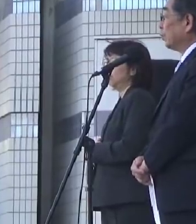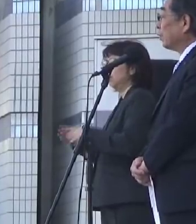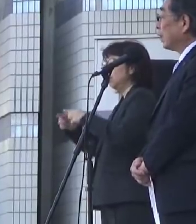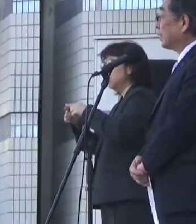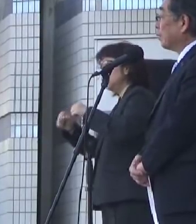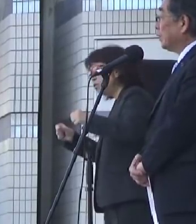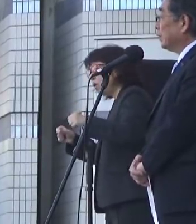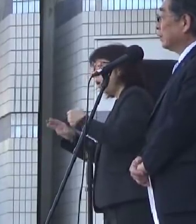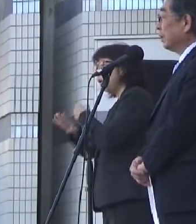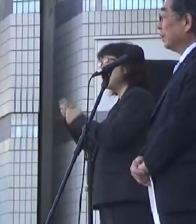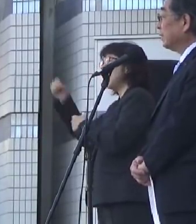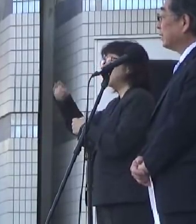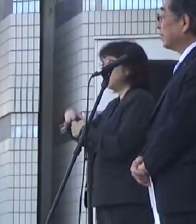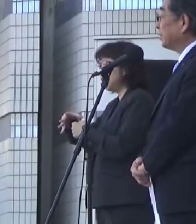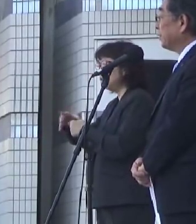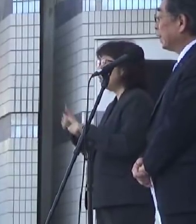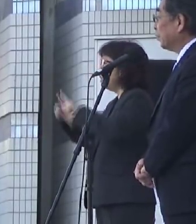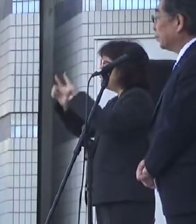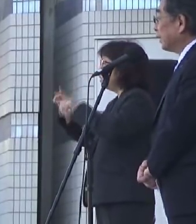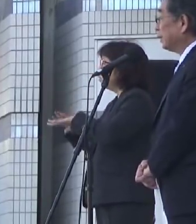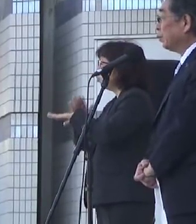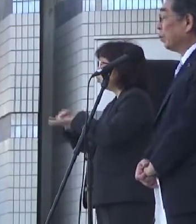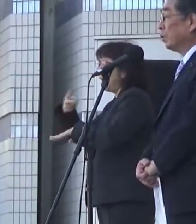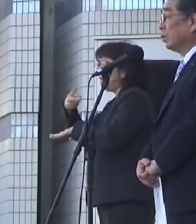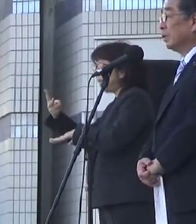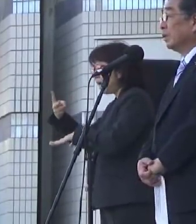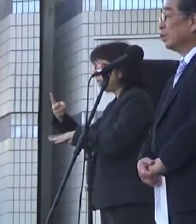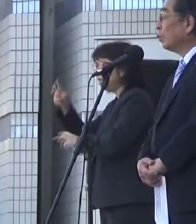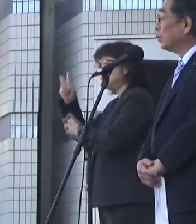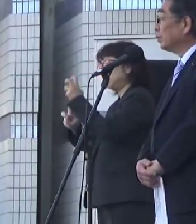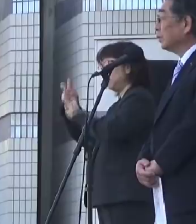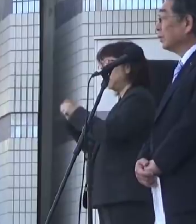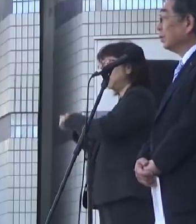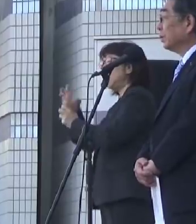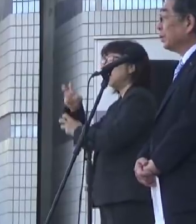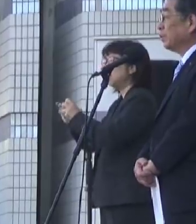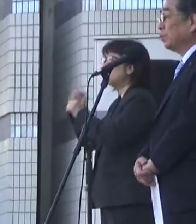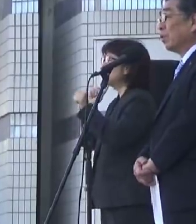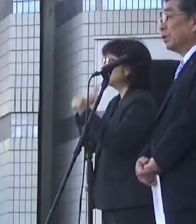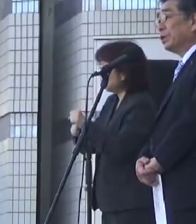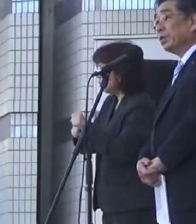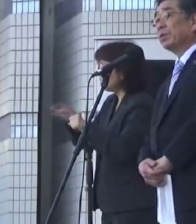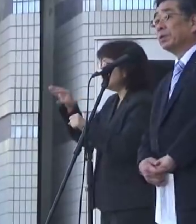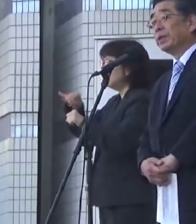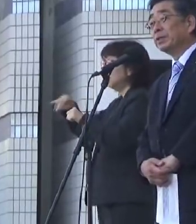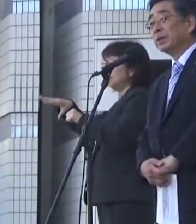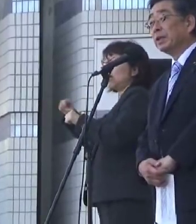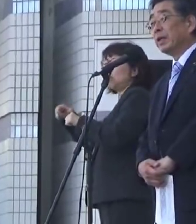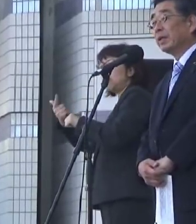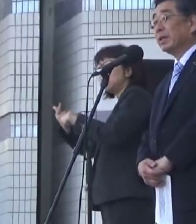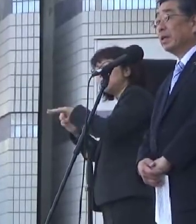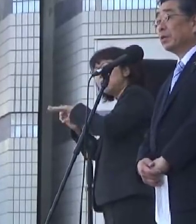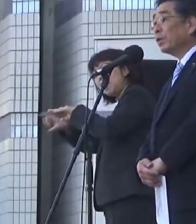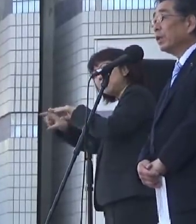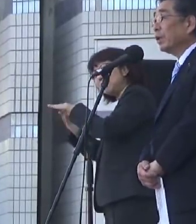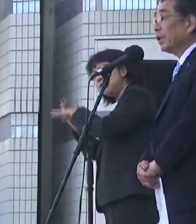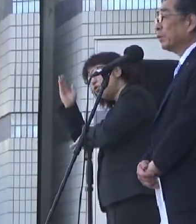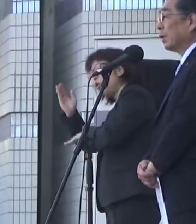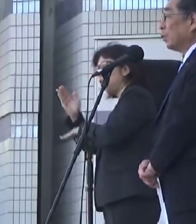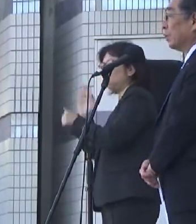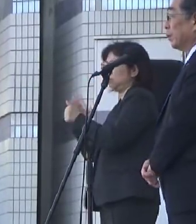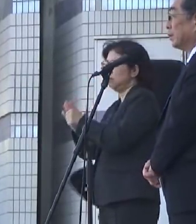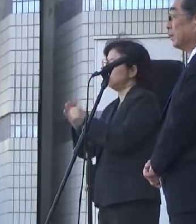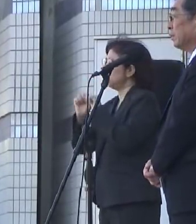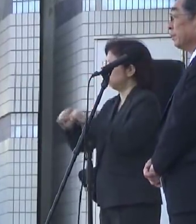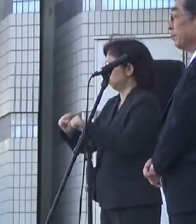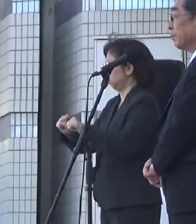二原発を動かすために1900億円にも上る支援をしようとしているんですね。とんでもない